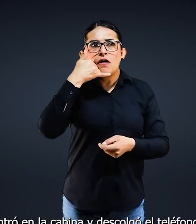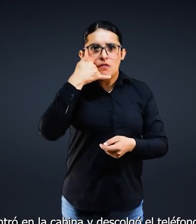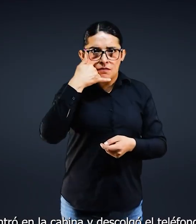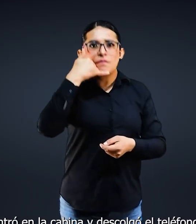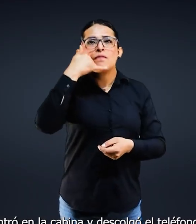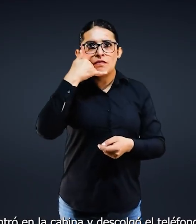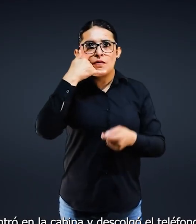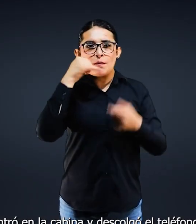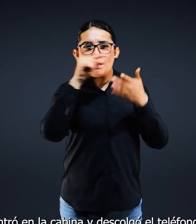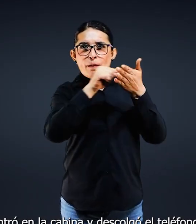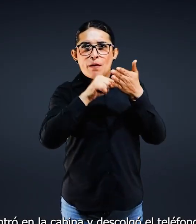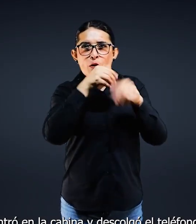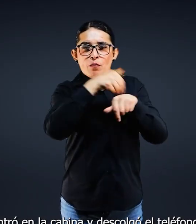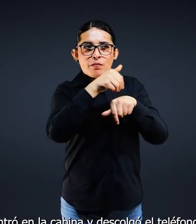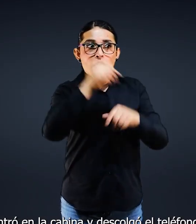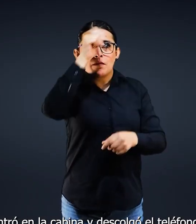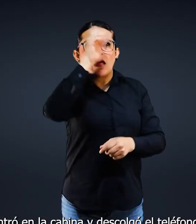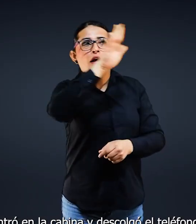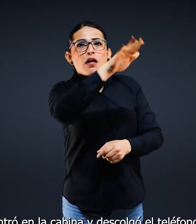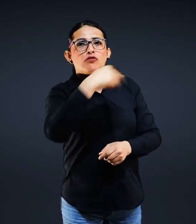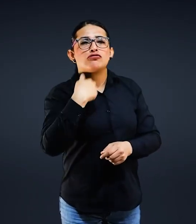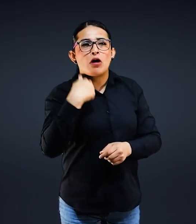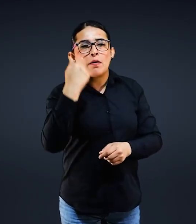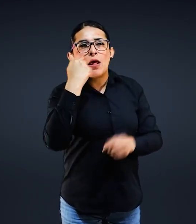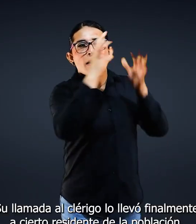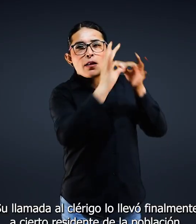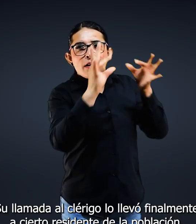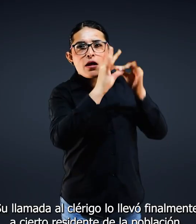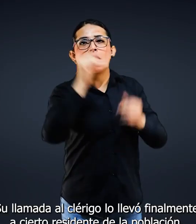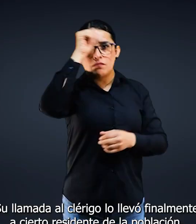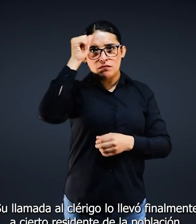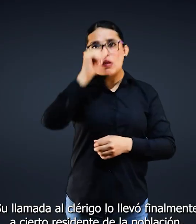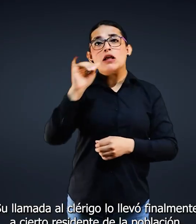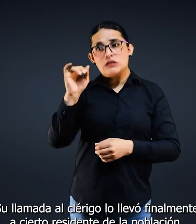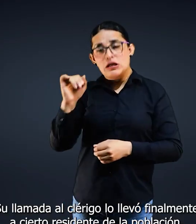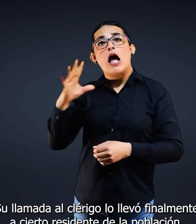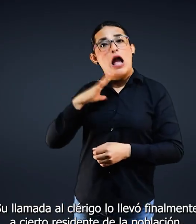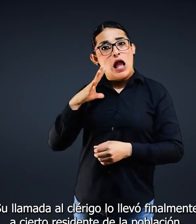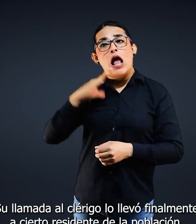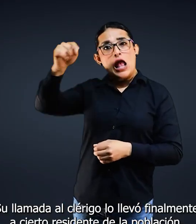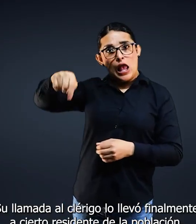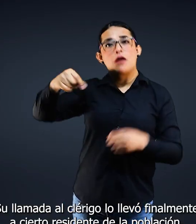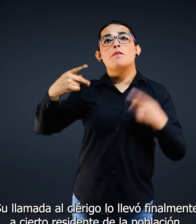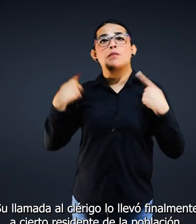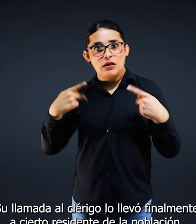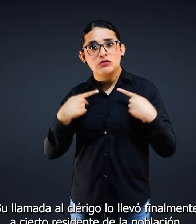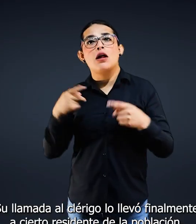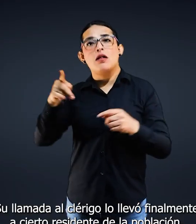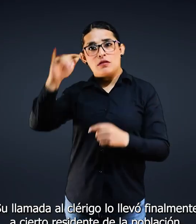entró en la cabina y descolgó el teléfono. Su llamada al clérigo lo llevó finalmente a cierto residente de la población,